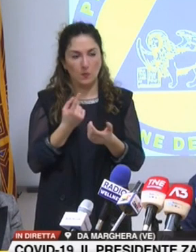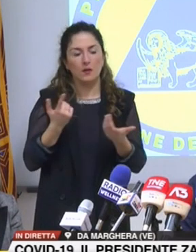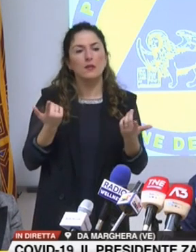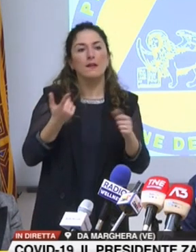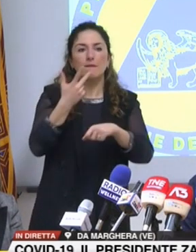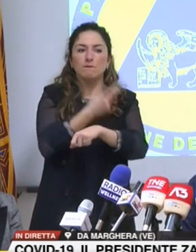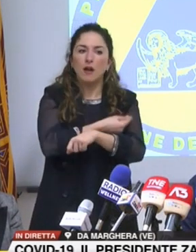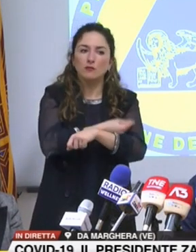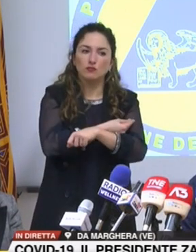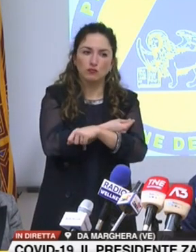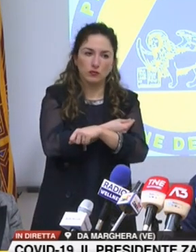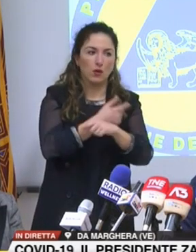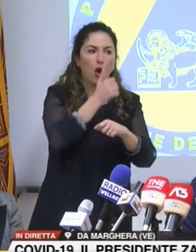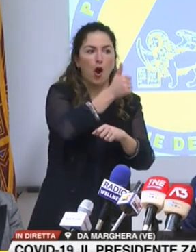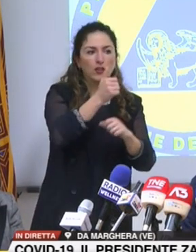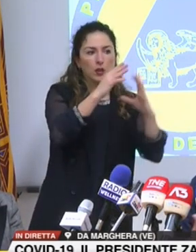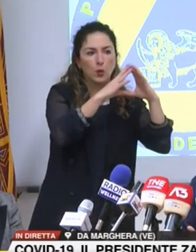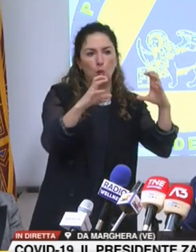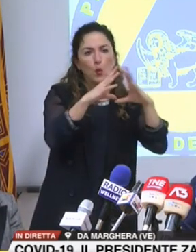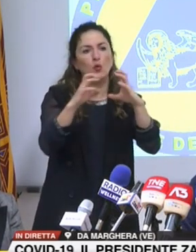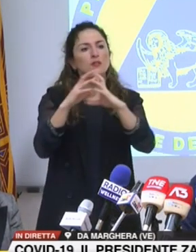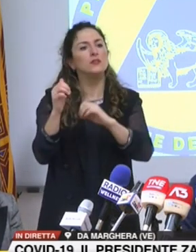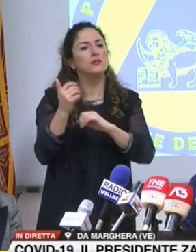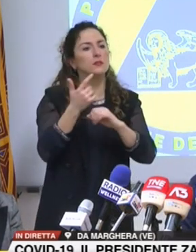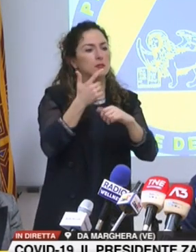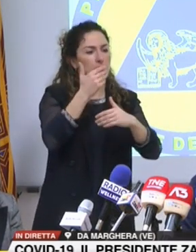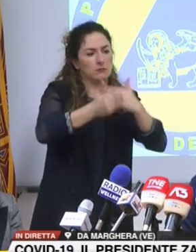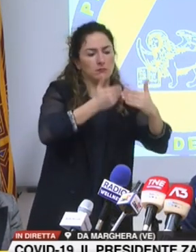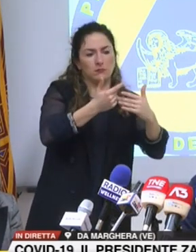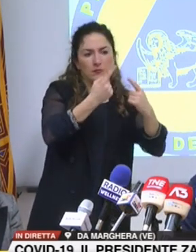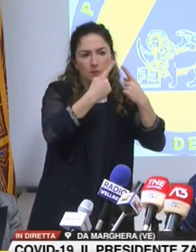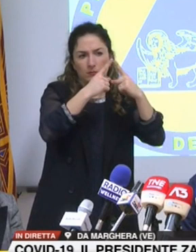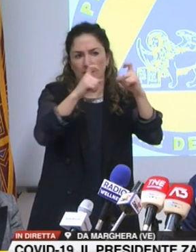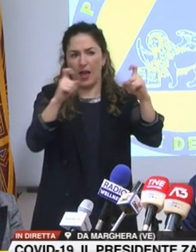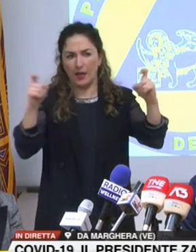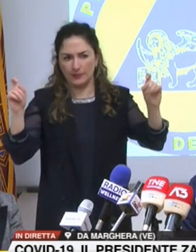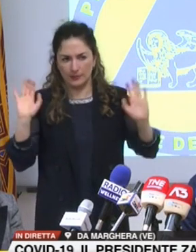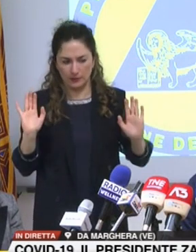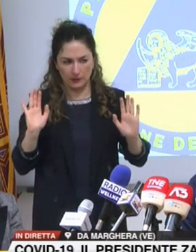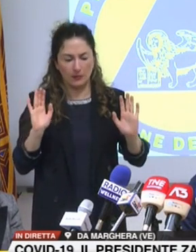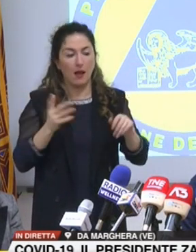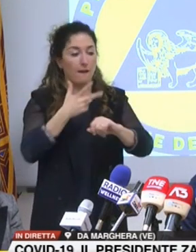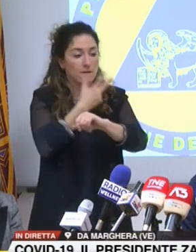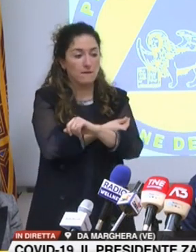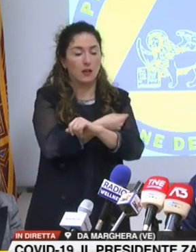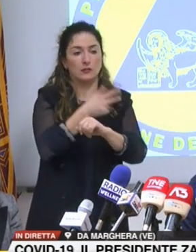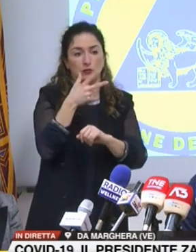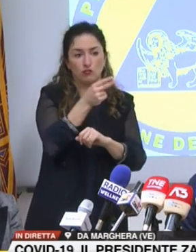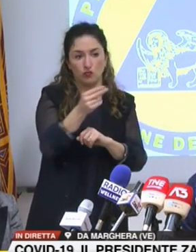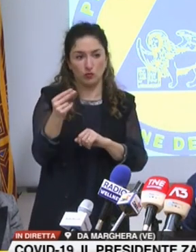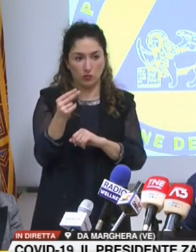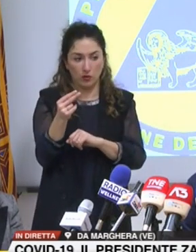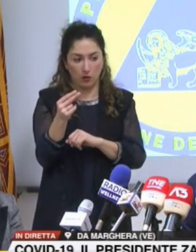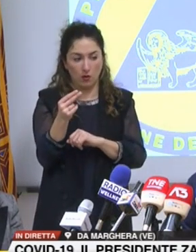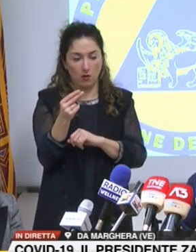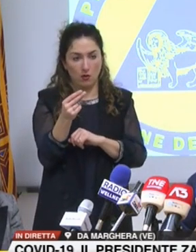di vaccinazione tra le varie URSS, ma tutte queste vaccinazioni sono partite in un contesto che faceva